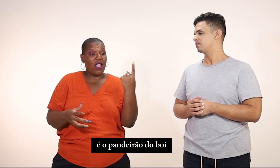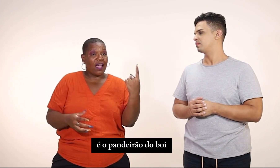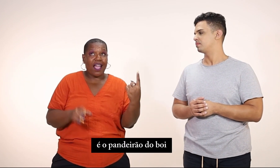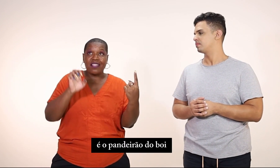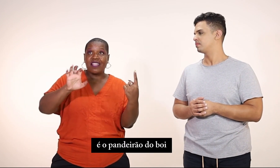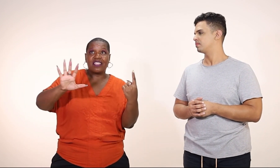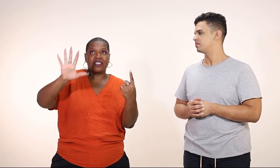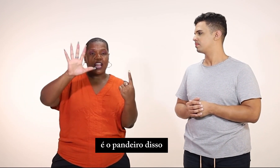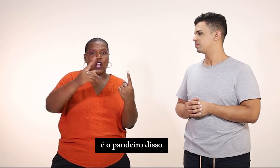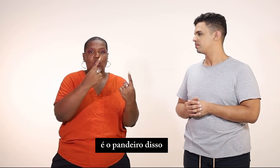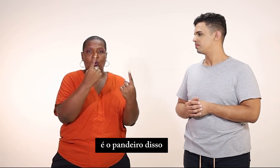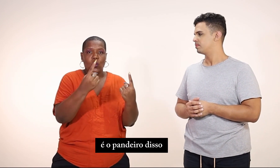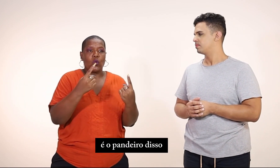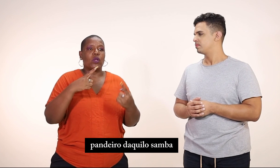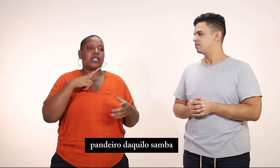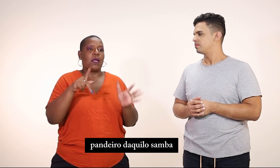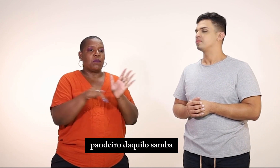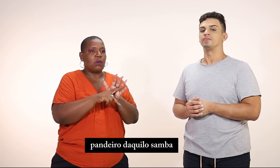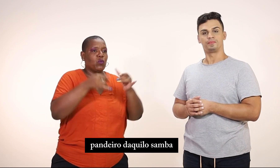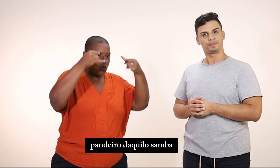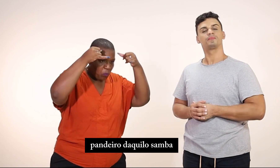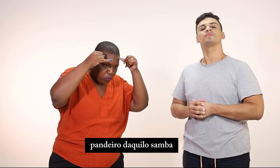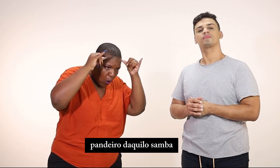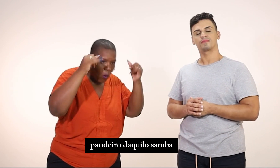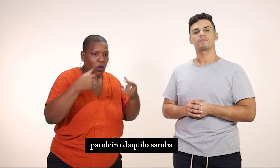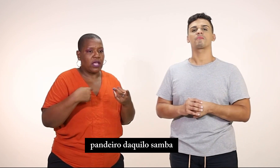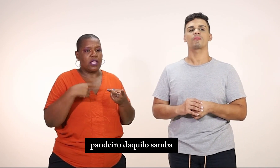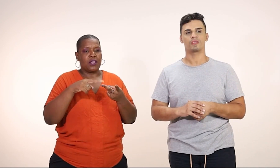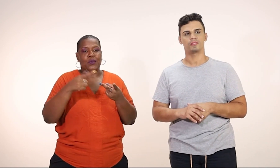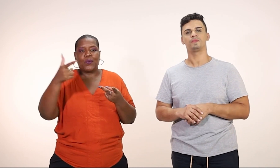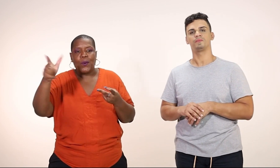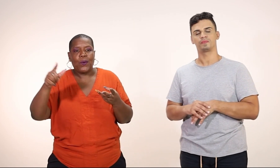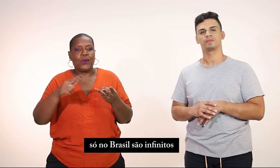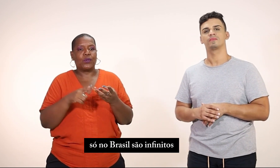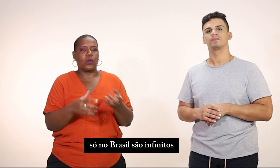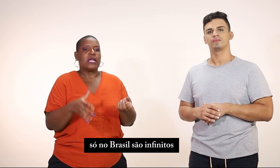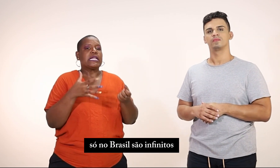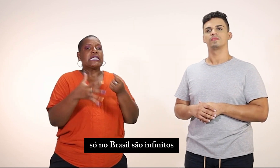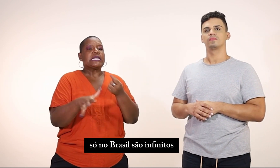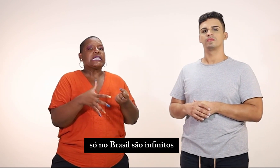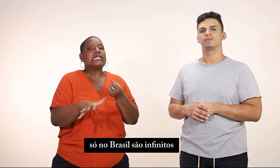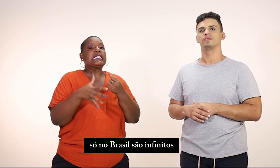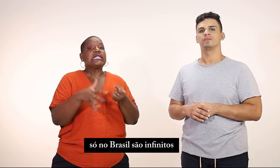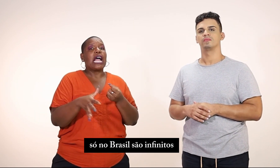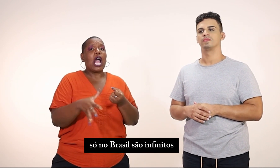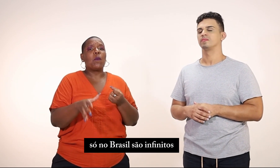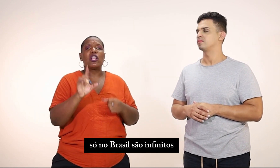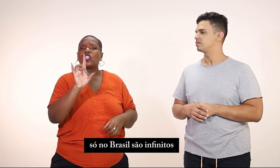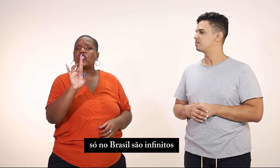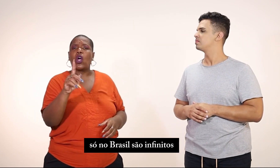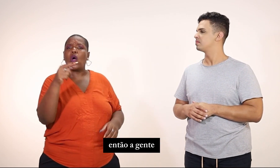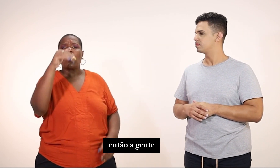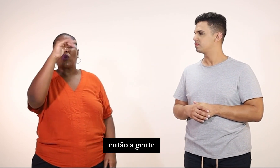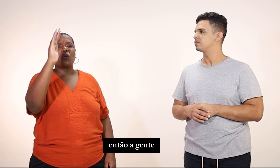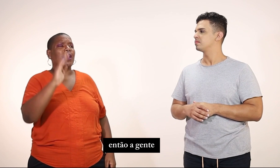pandeirão do boi, é o pandeiro disso, pandeiro daquilo. Samba, só no Brasil, são infinitos. Então, a